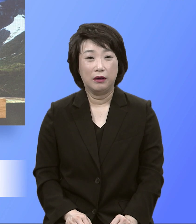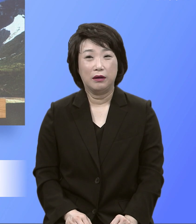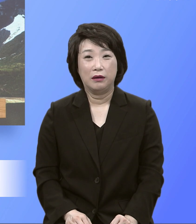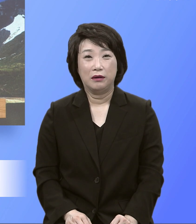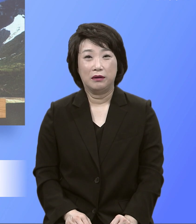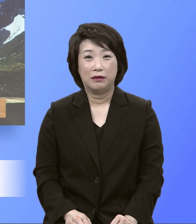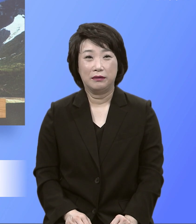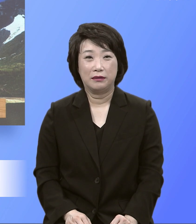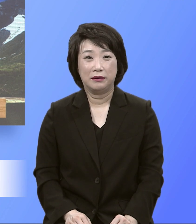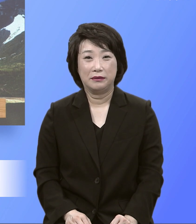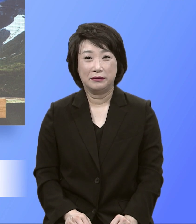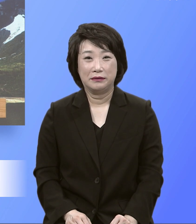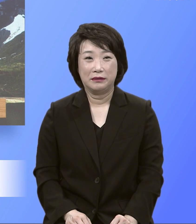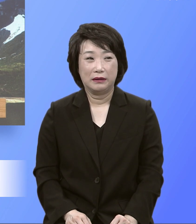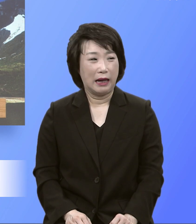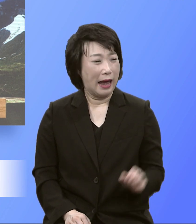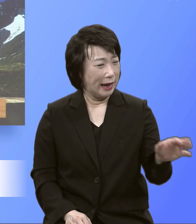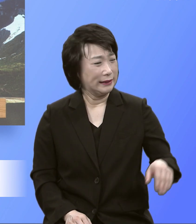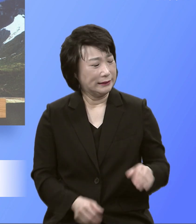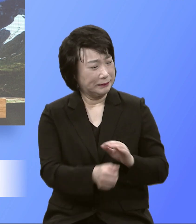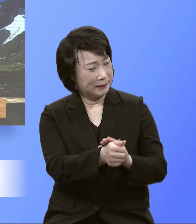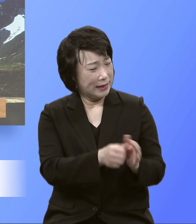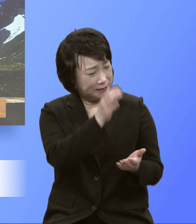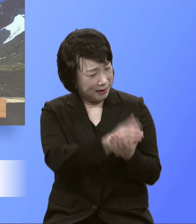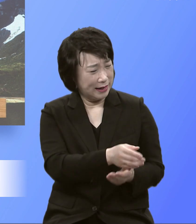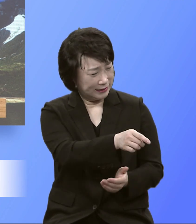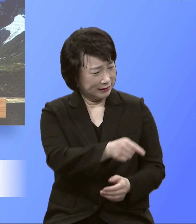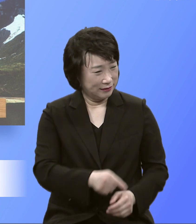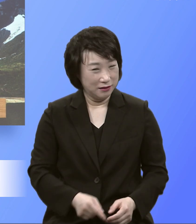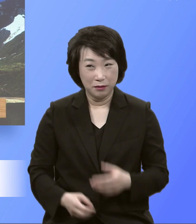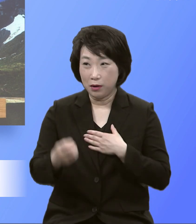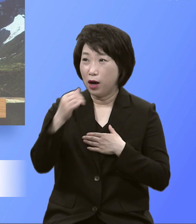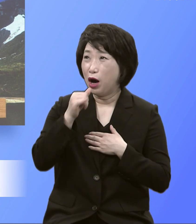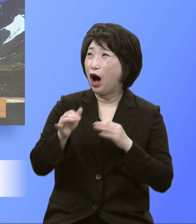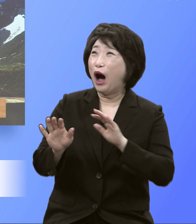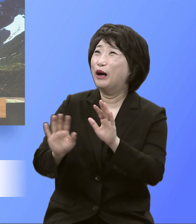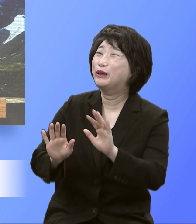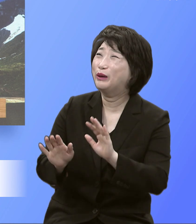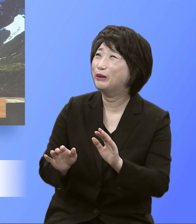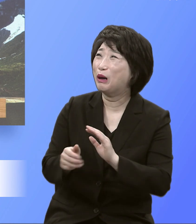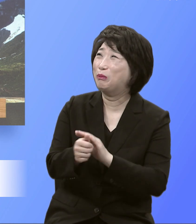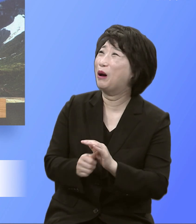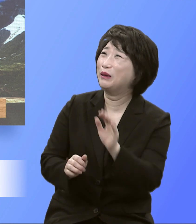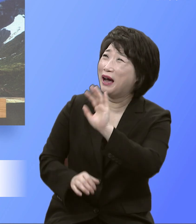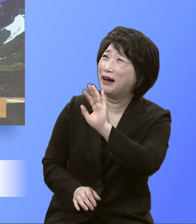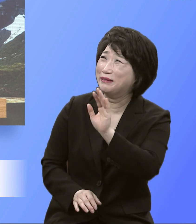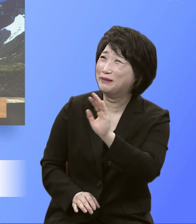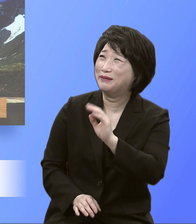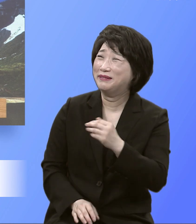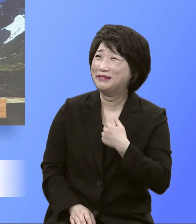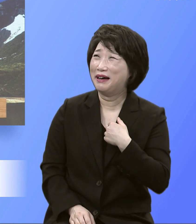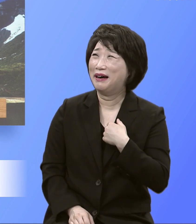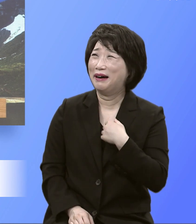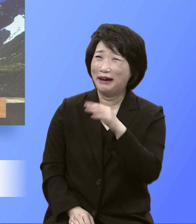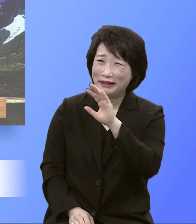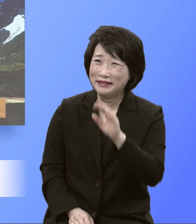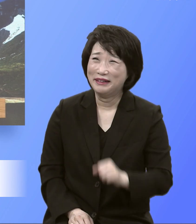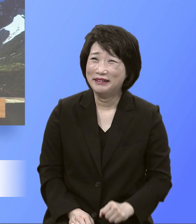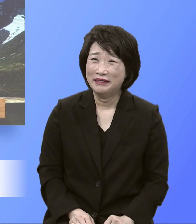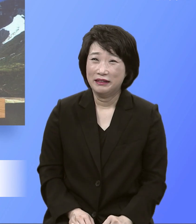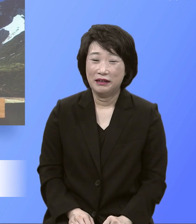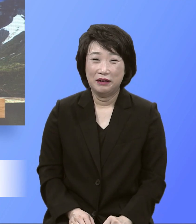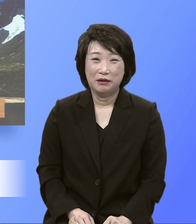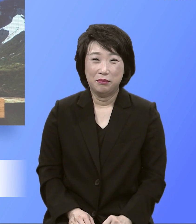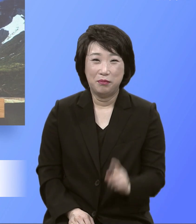그랬더니 빼지 마 그래요. 아니 어디서 빼요? 빼기는